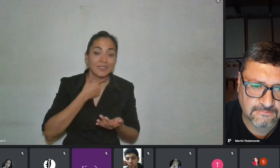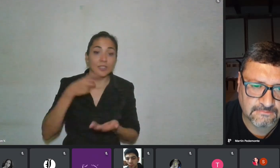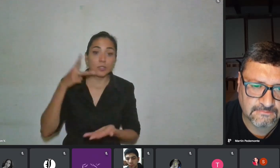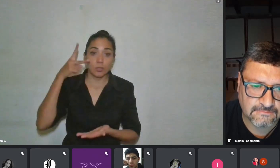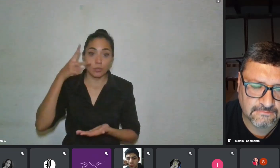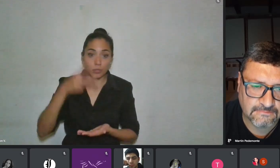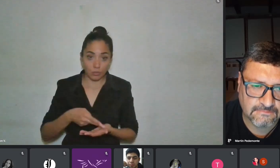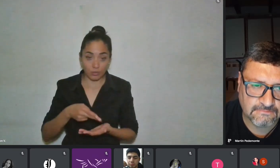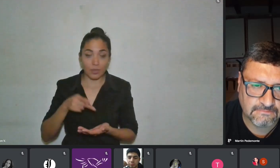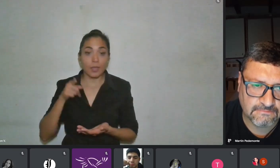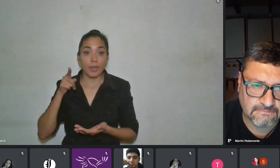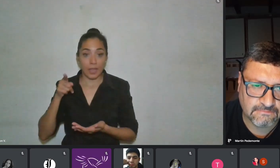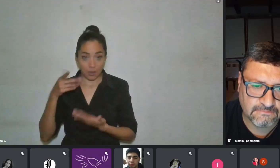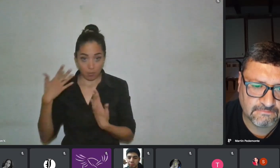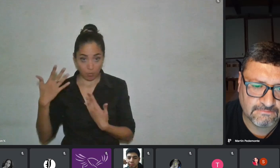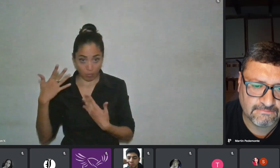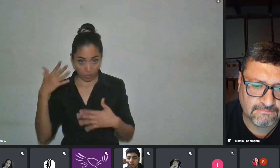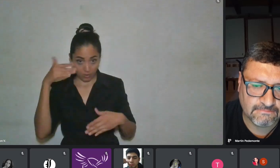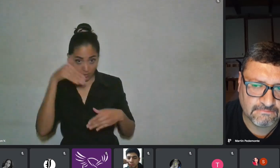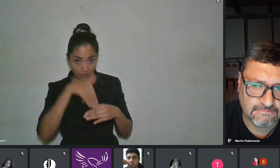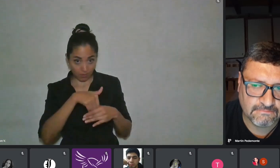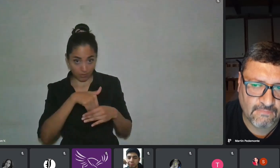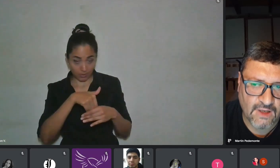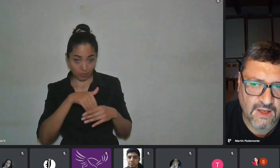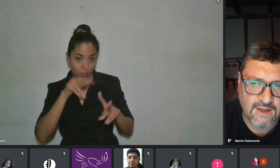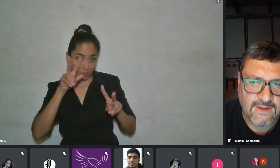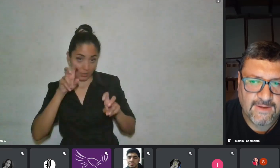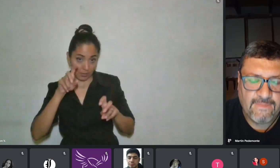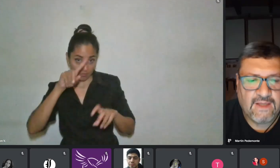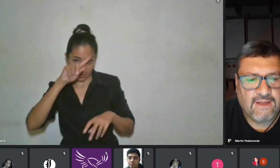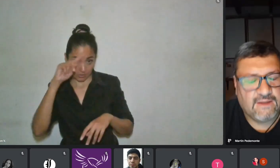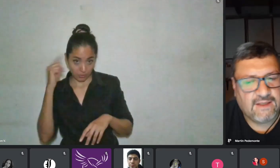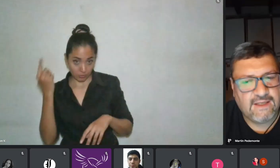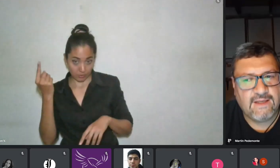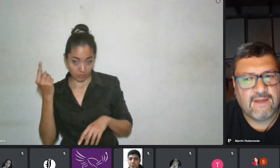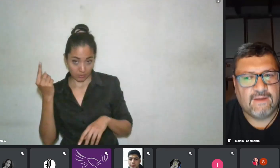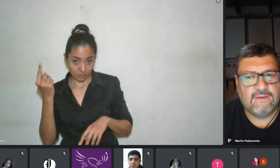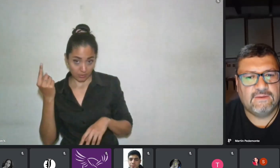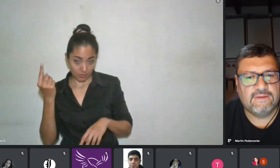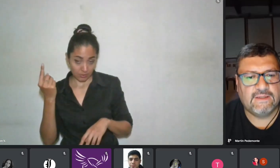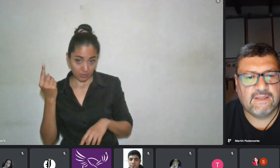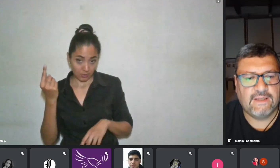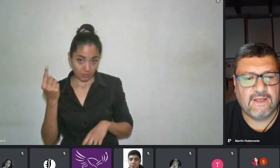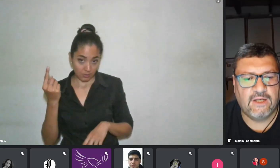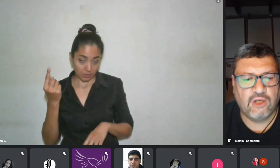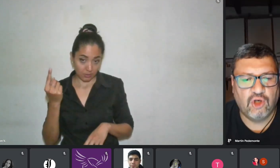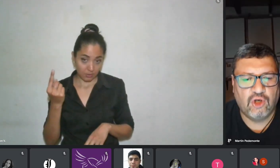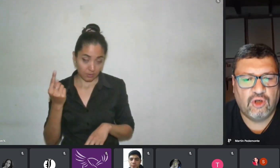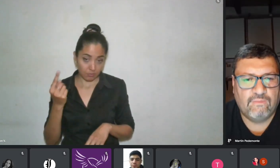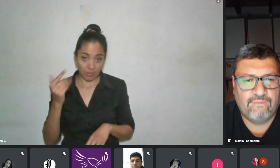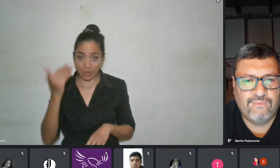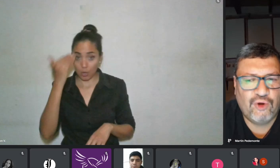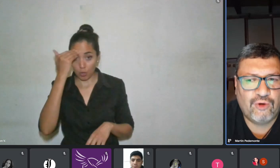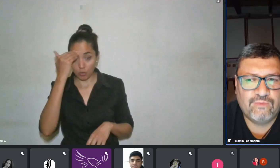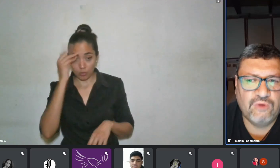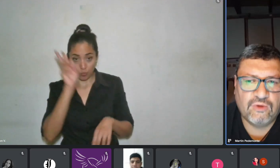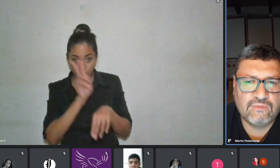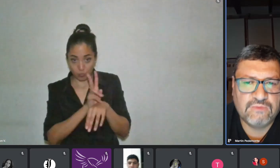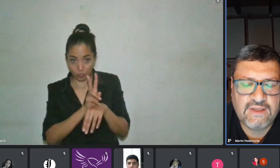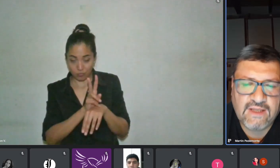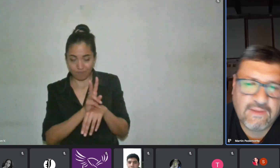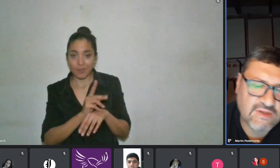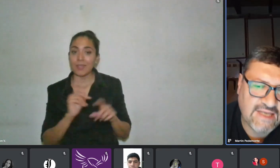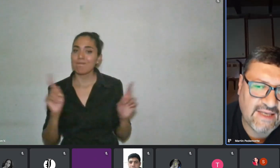sido intervenido porque es algo nacional, digamos, y está constituido Y por la Constitución, digamos.